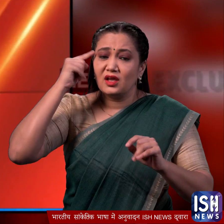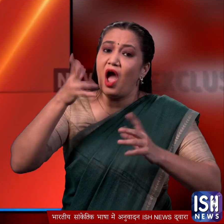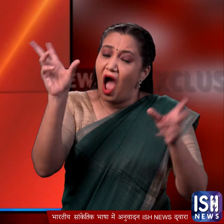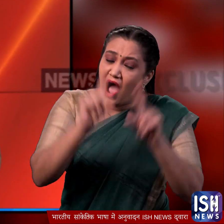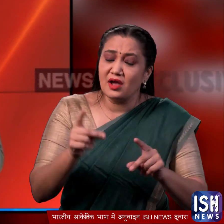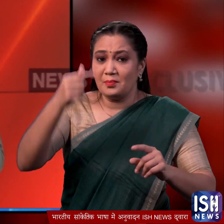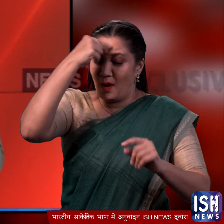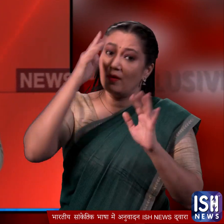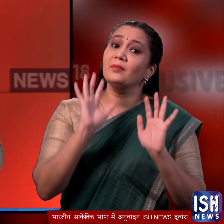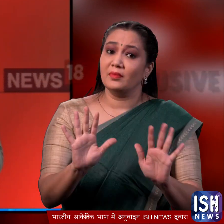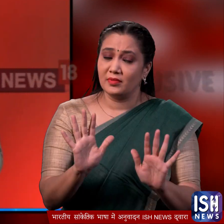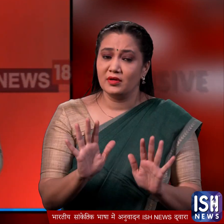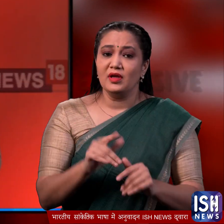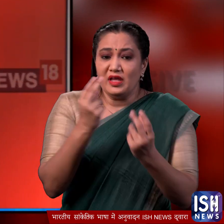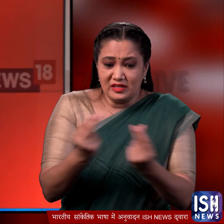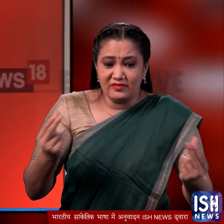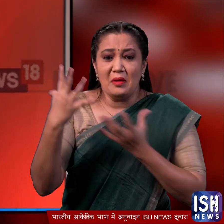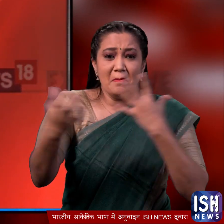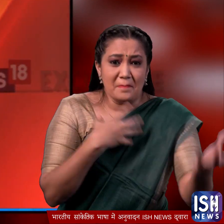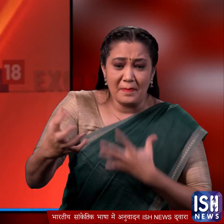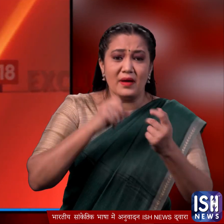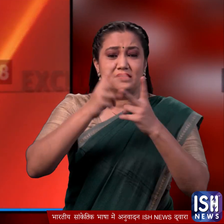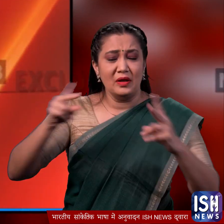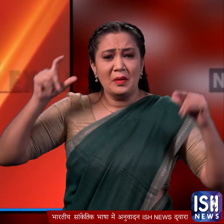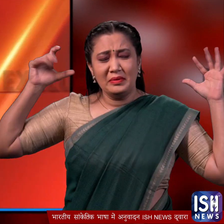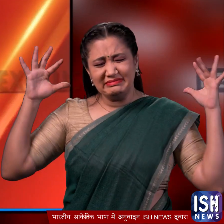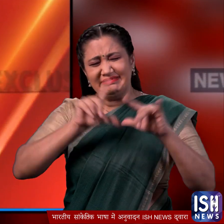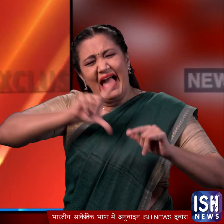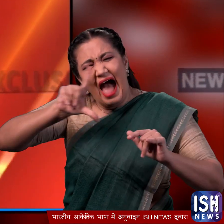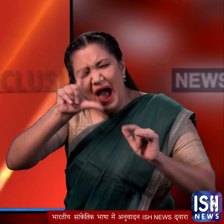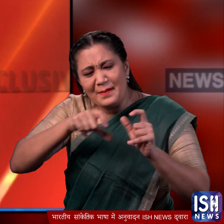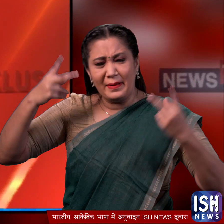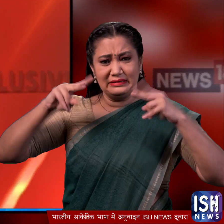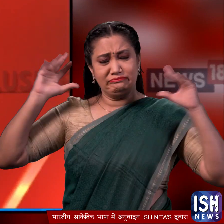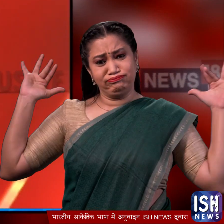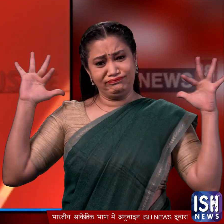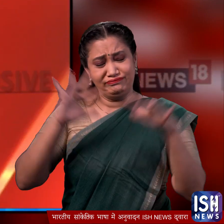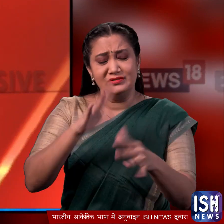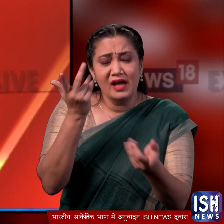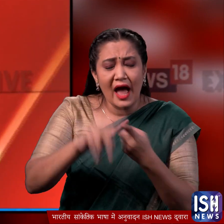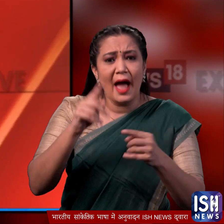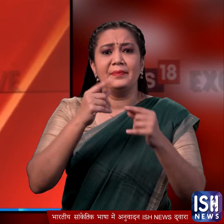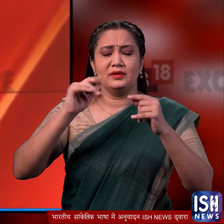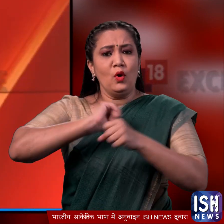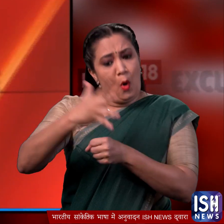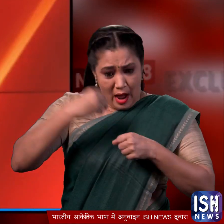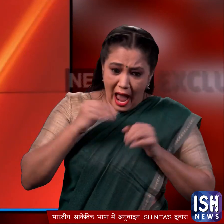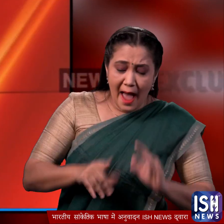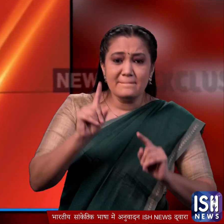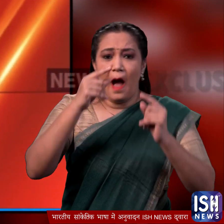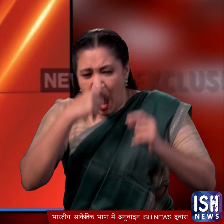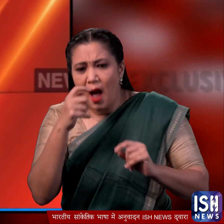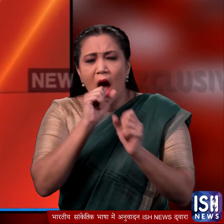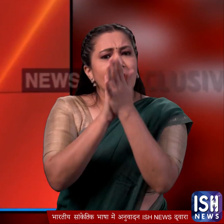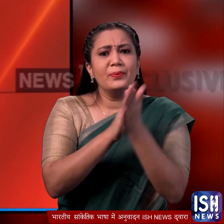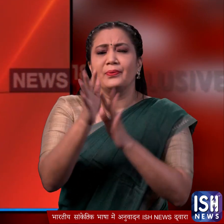हमको फिर से मुसीबत में डाल सकती है, क्योंकि दिवाली की खरीदारी करने के लिए लाखों लोगों की भीड़ में अगर बिना लक्षण वाले 1-2 मरीज